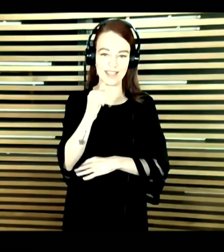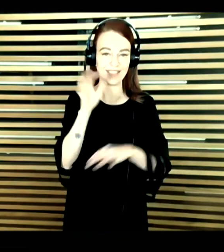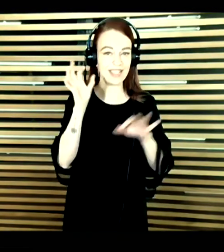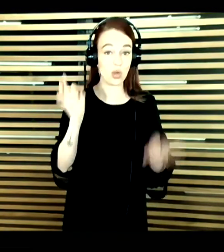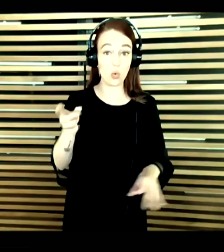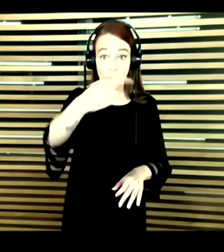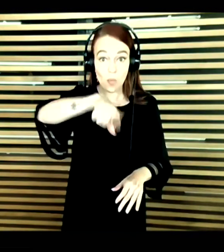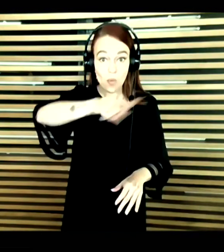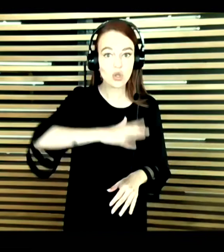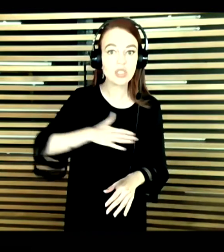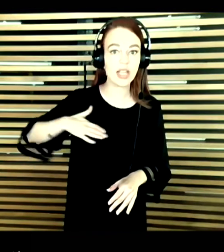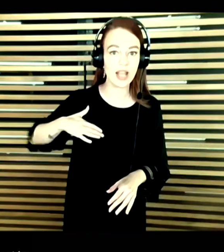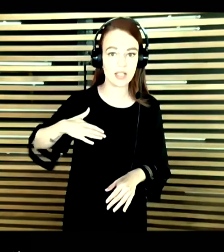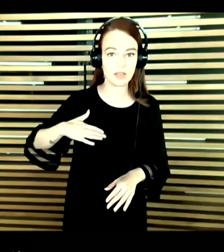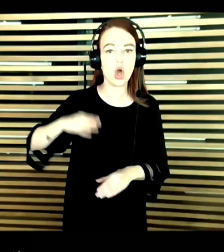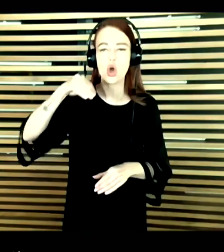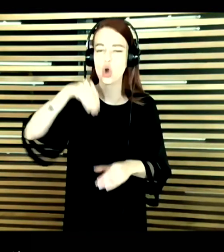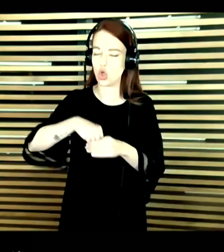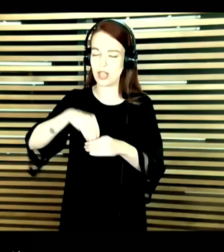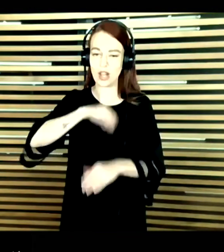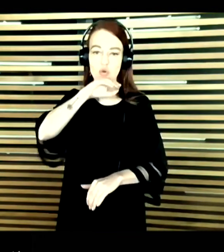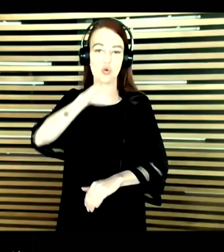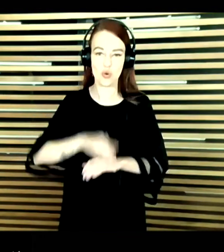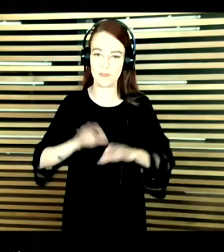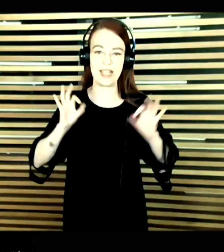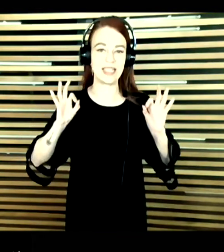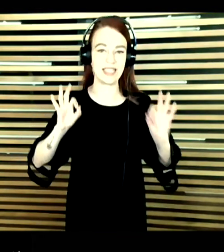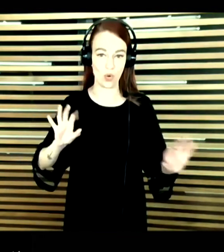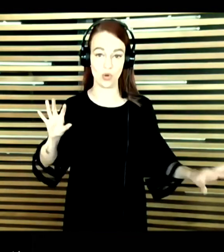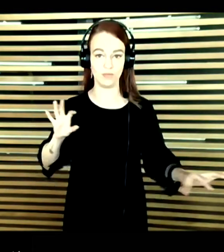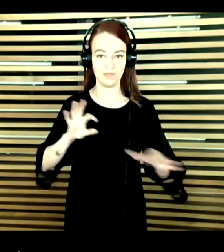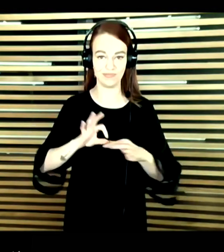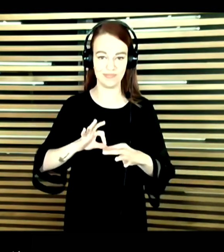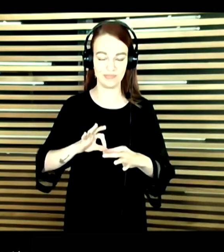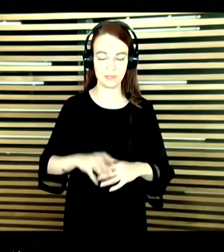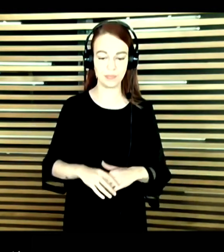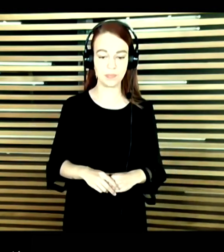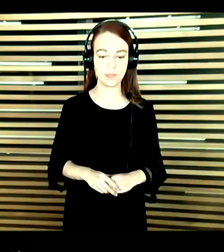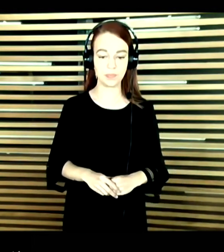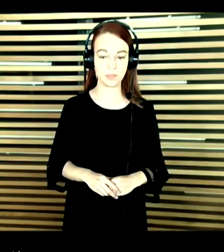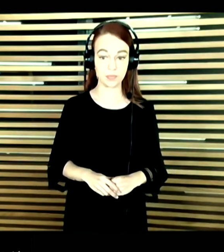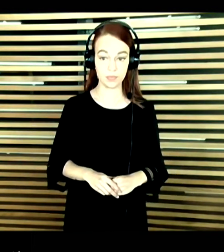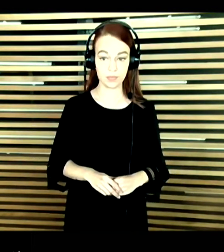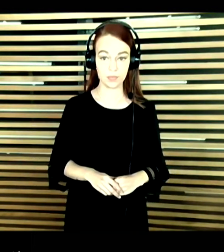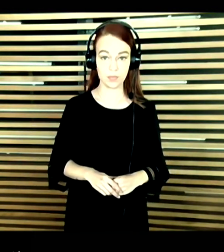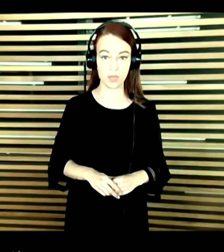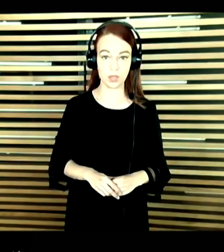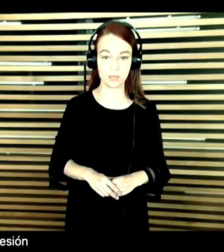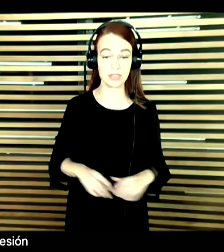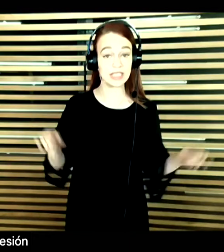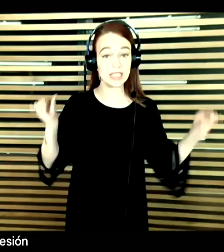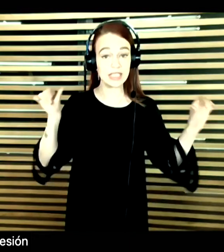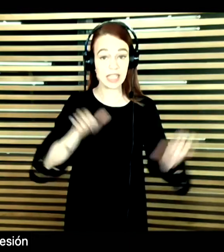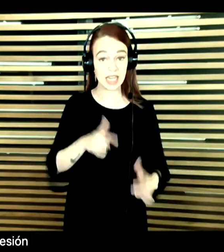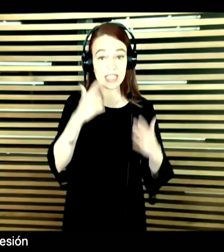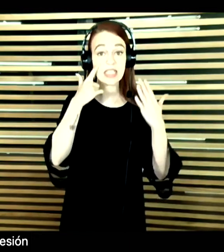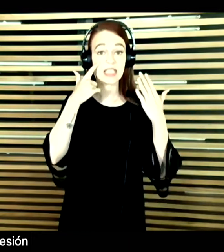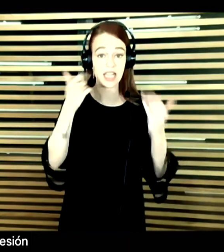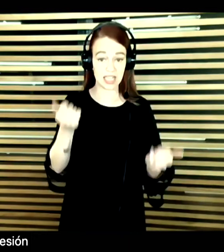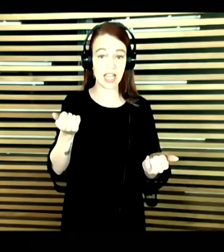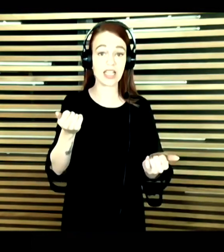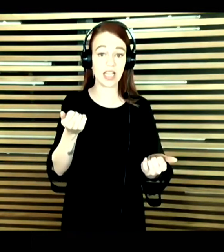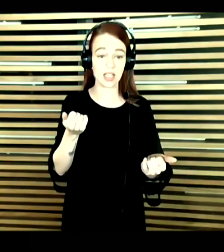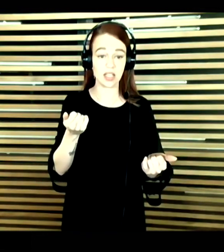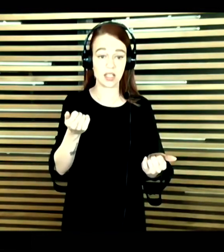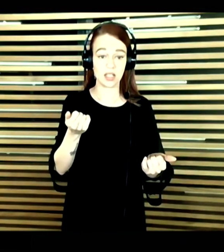creces con las expectativas que tenemos. Como decía, no hay duda que la crisis sanitaria, aparte de todo